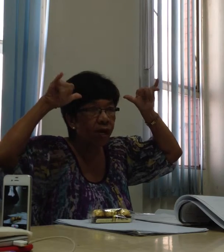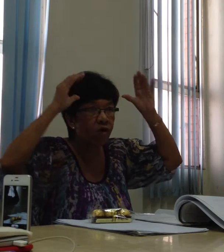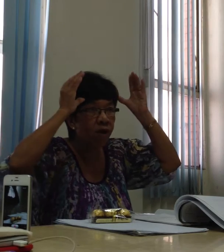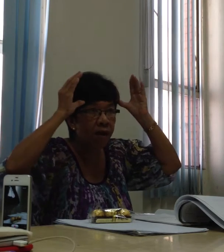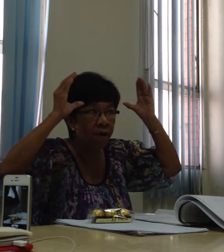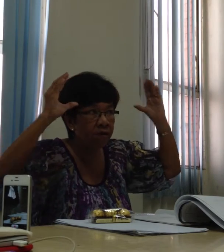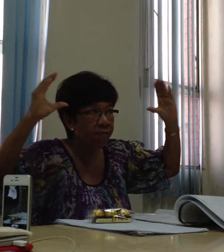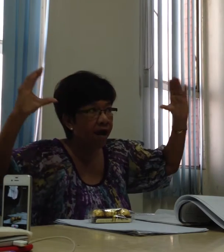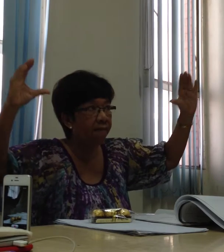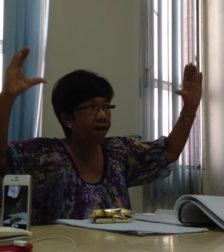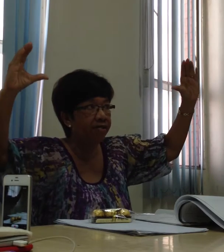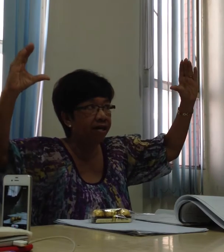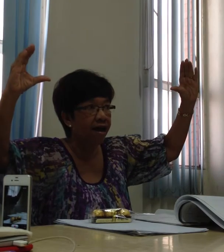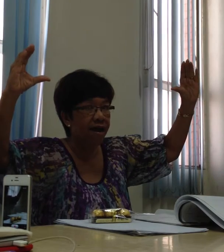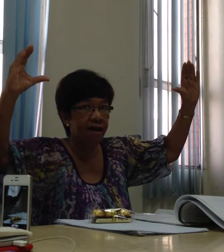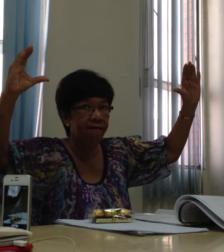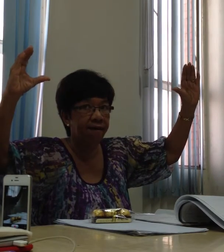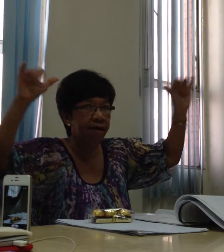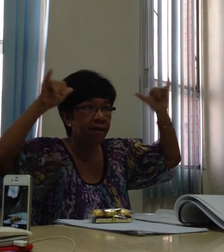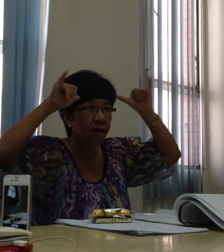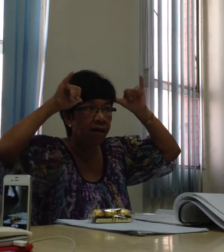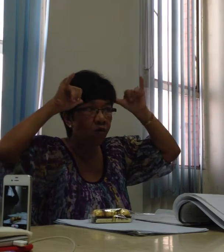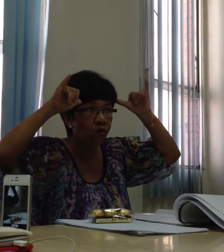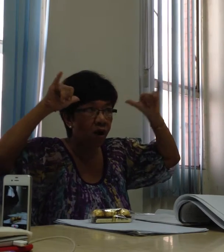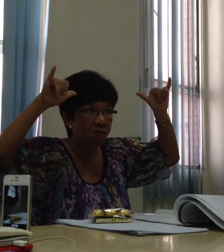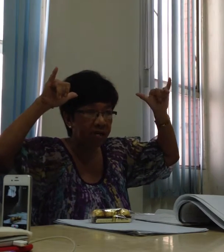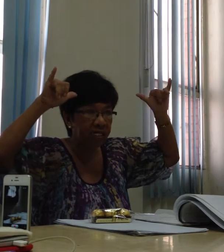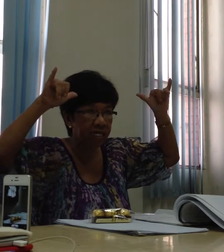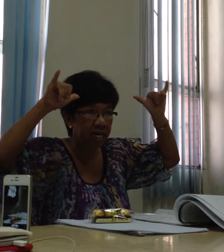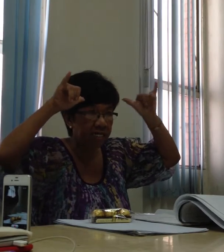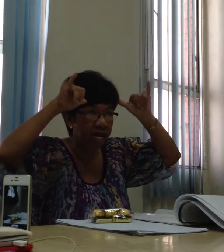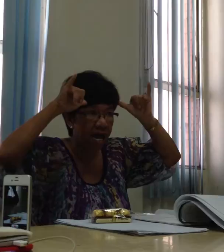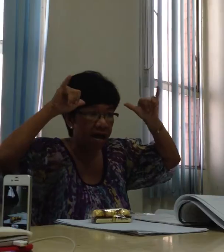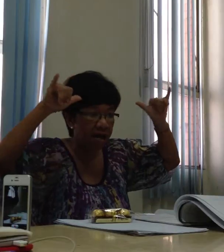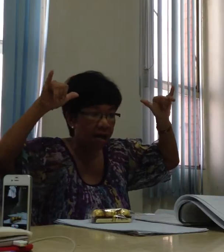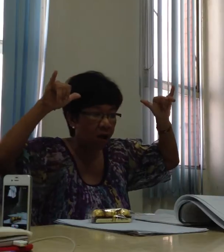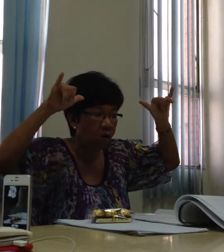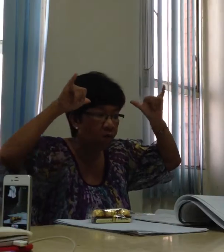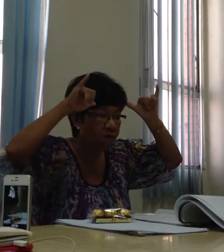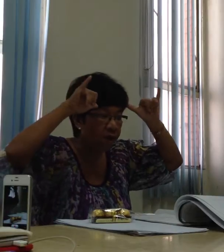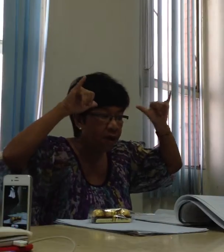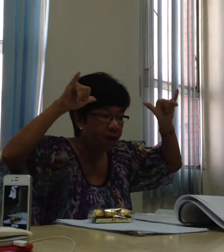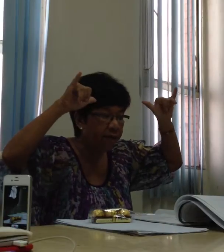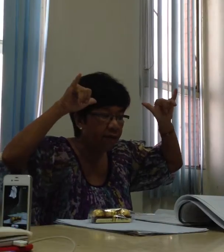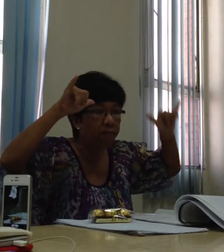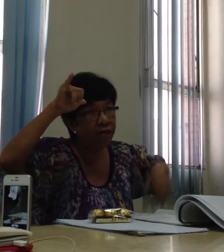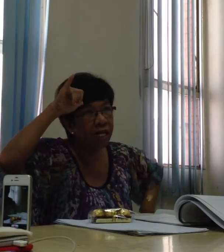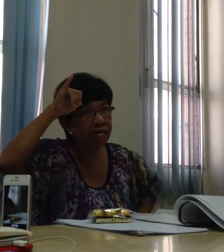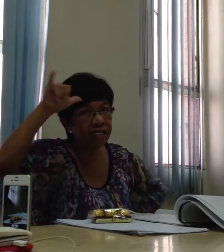Yung carabao si Mahal. Carabao's like this. Now, yung cow, man yung sinus. Yeah. Cow. And pwede rin isa